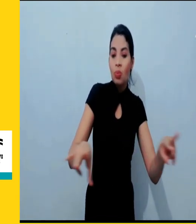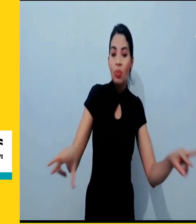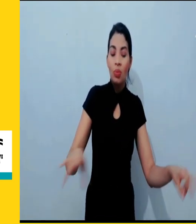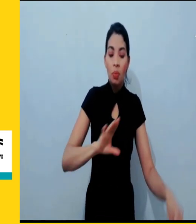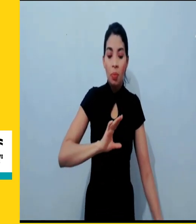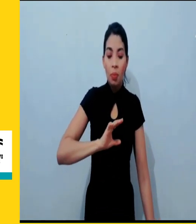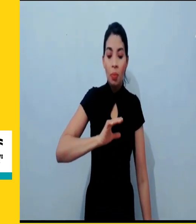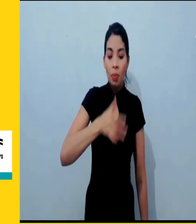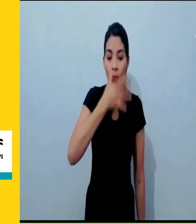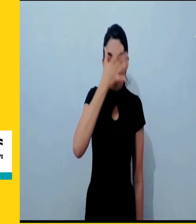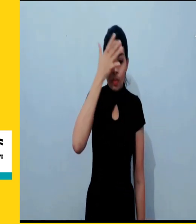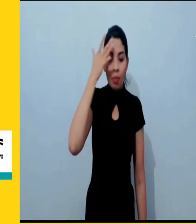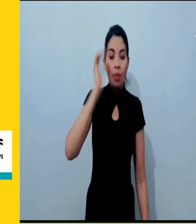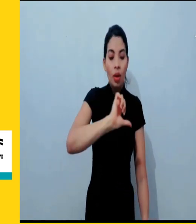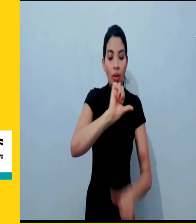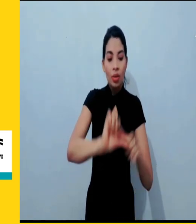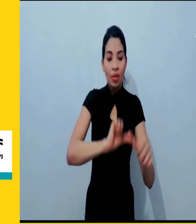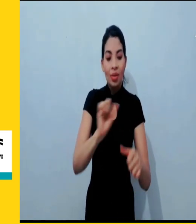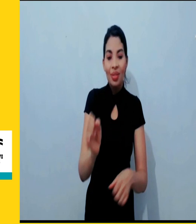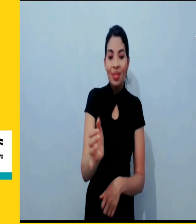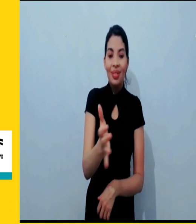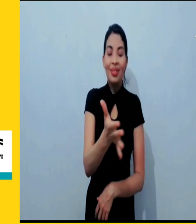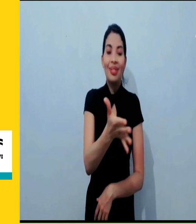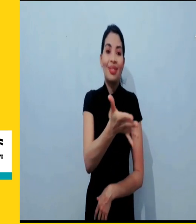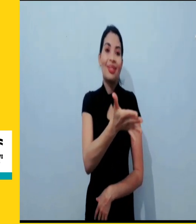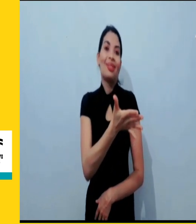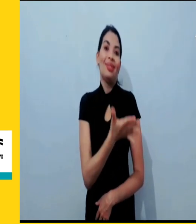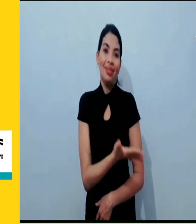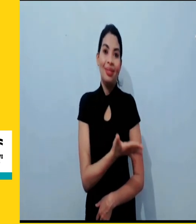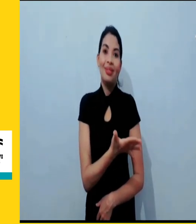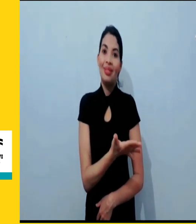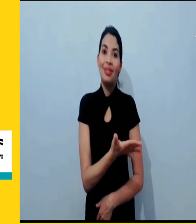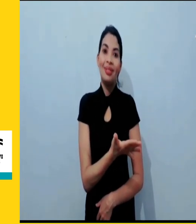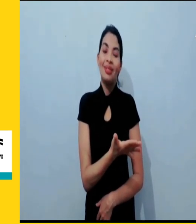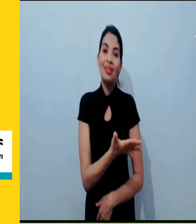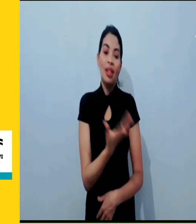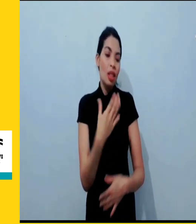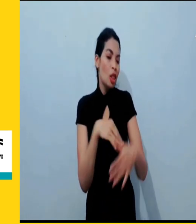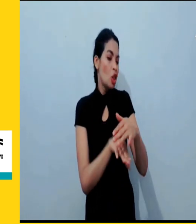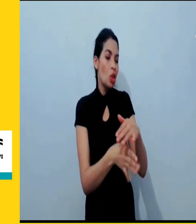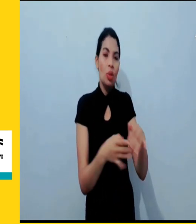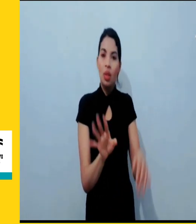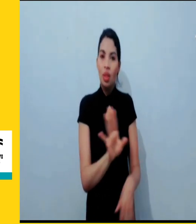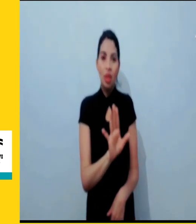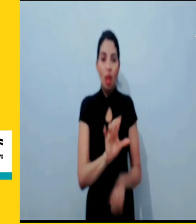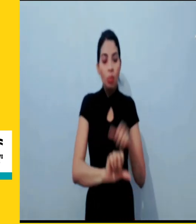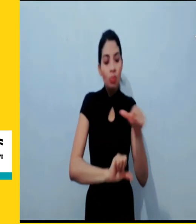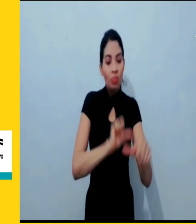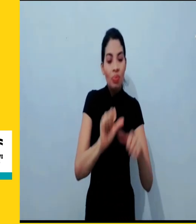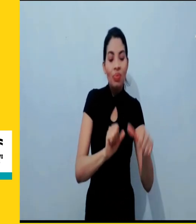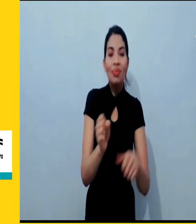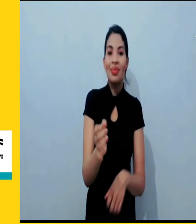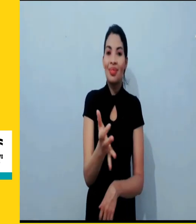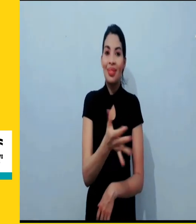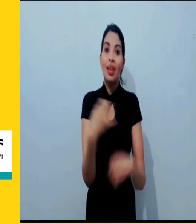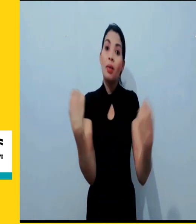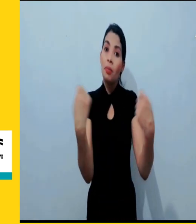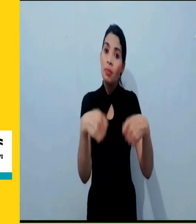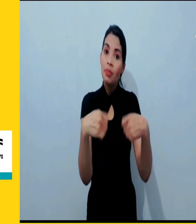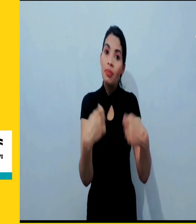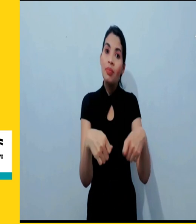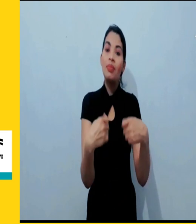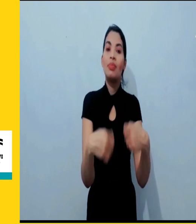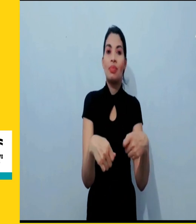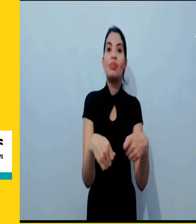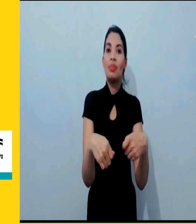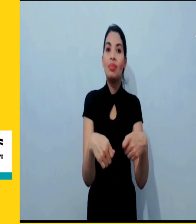e agirmos como sujeitos transformadores da realidade. Haja vista que se